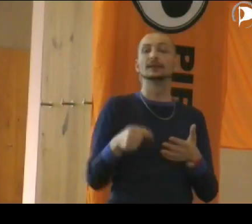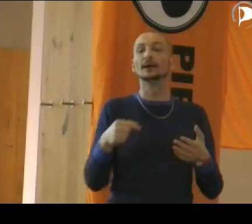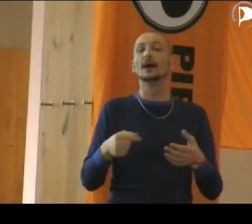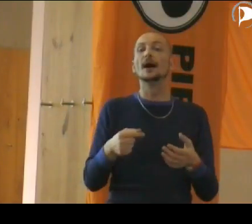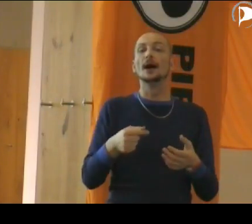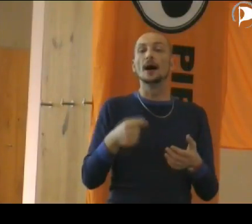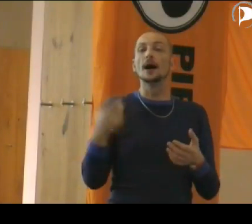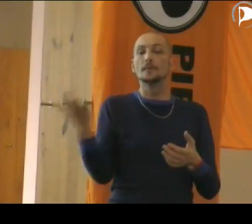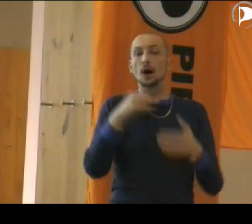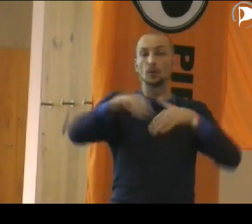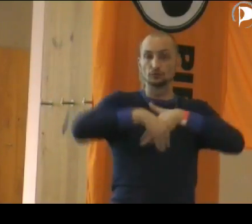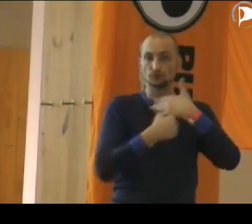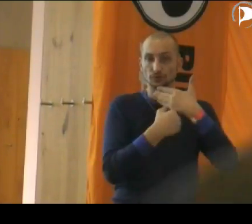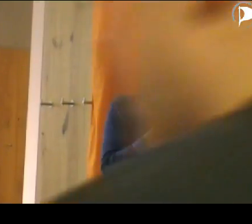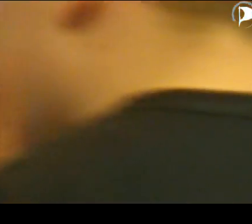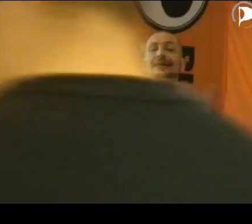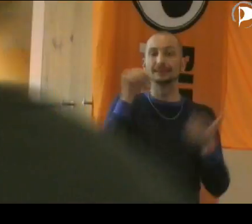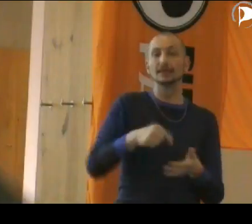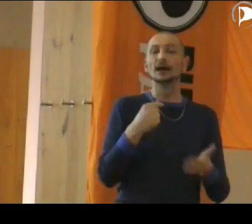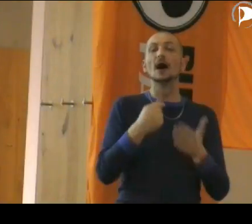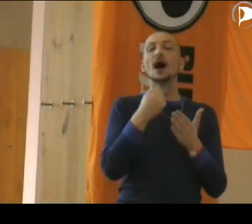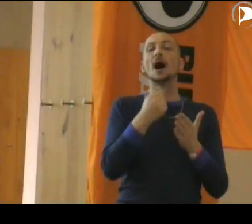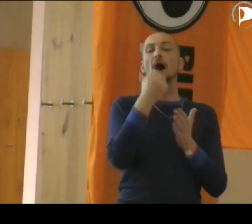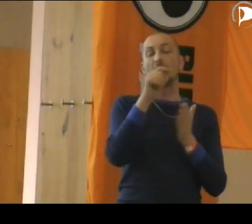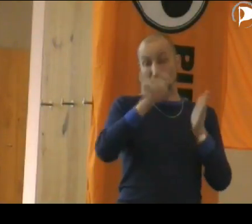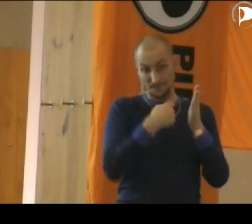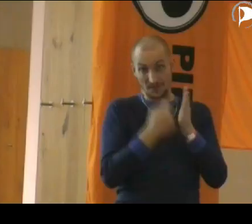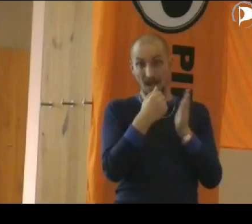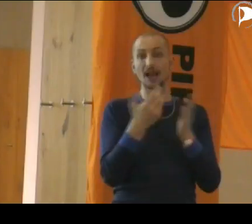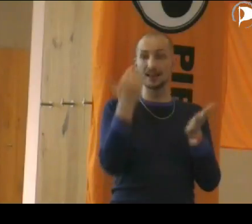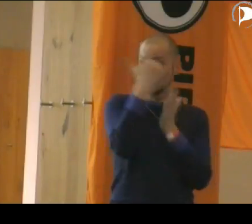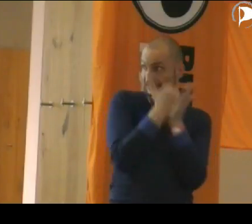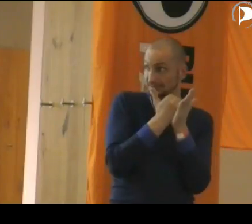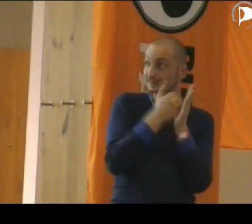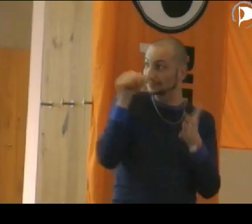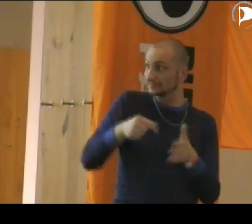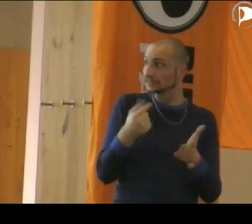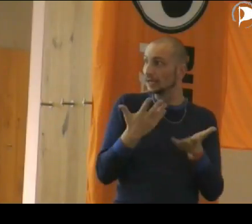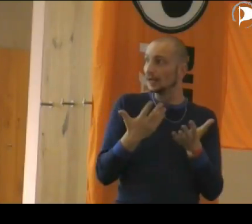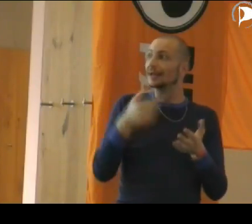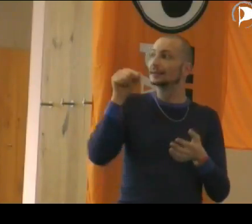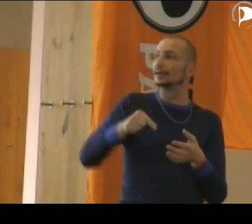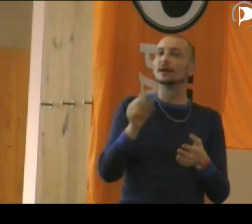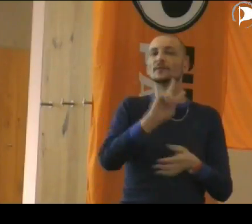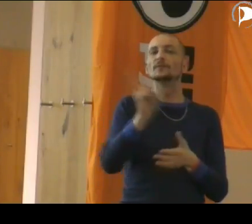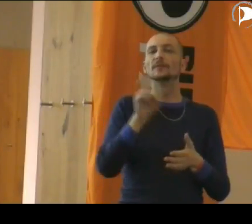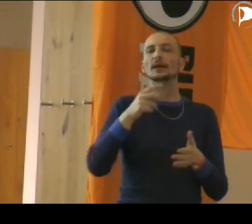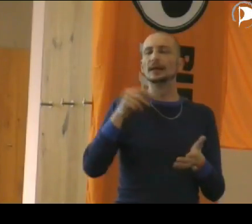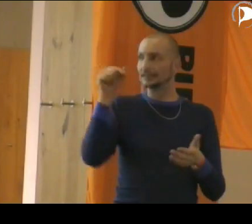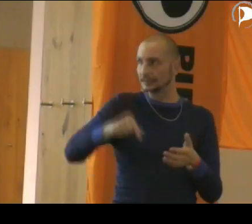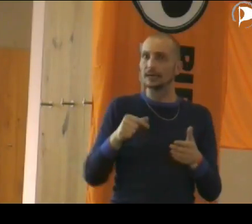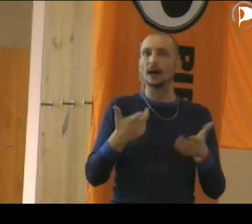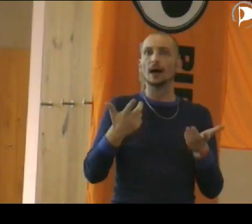diese 150000 kapital vorteil bekommen da ist die großen plakate die noch nicht alle aufgestellt sind um aufgestellt werden die besten plakate